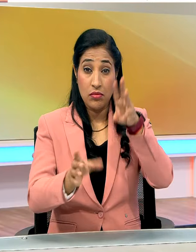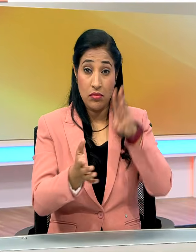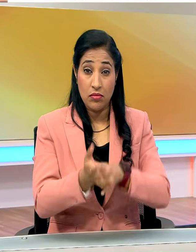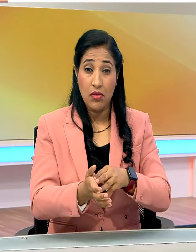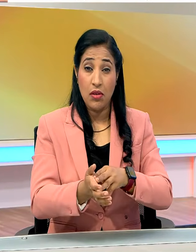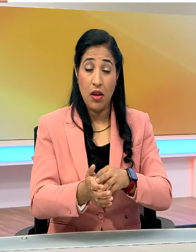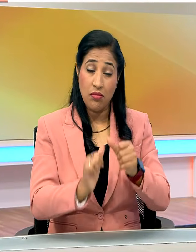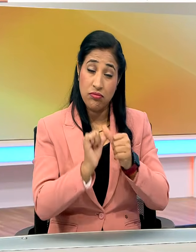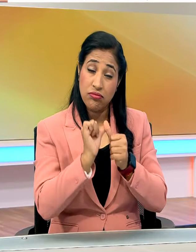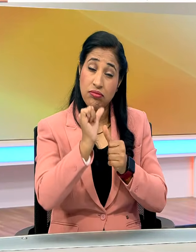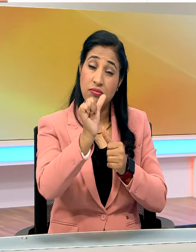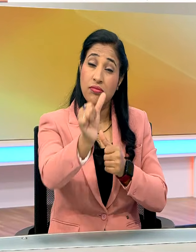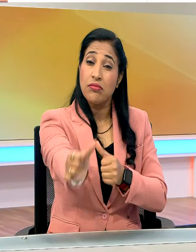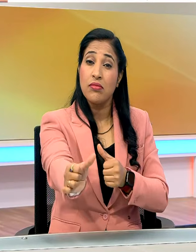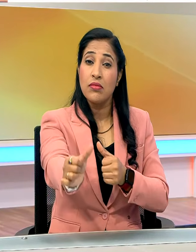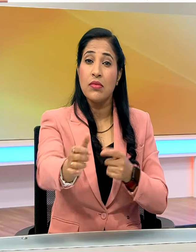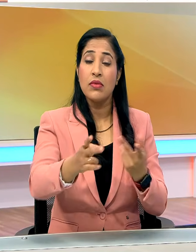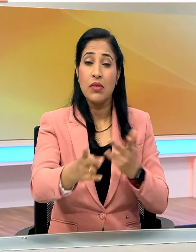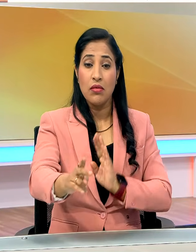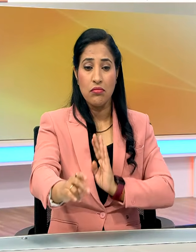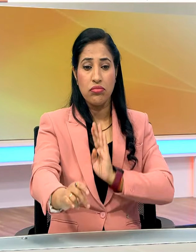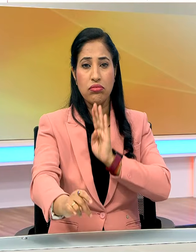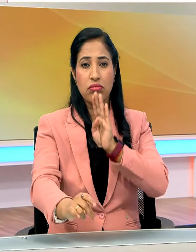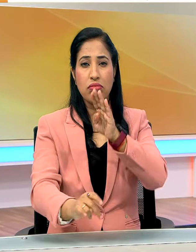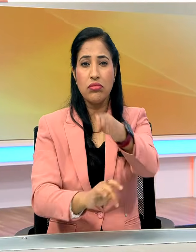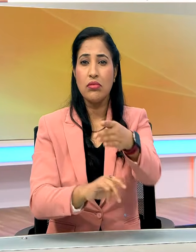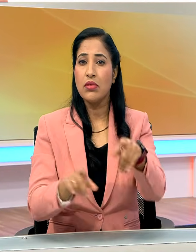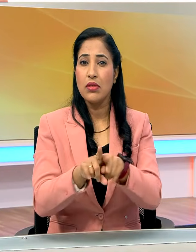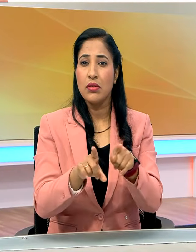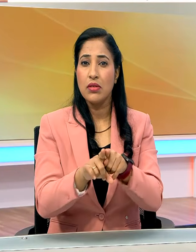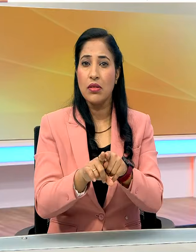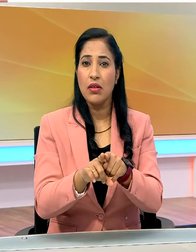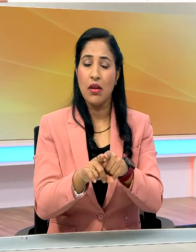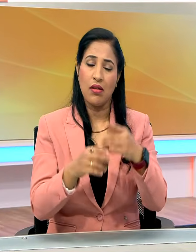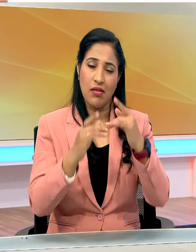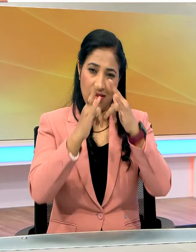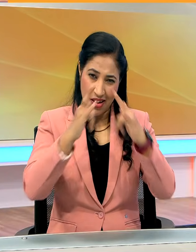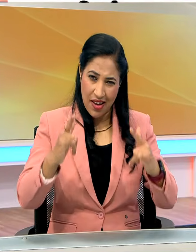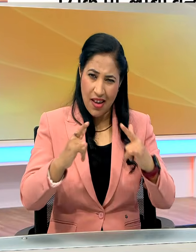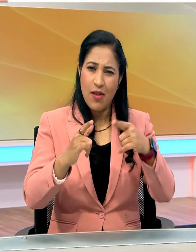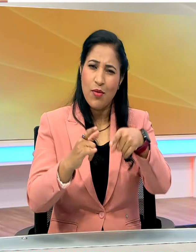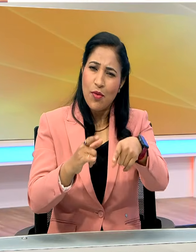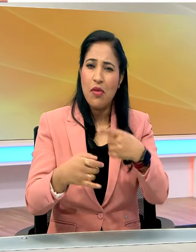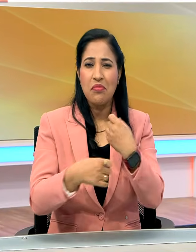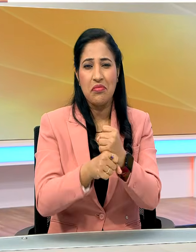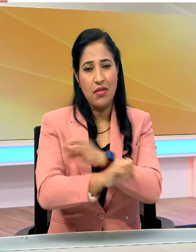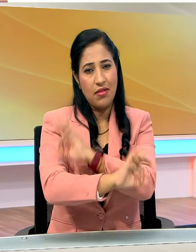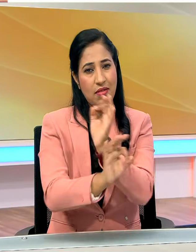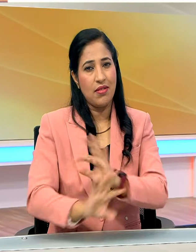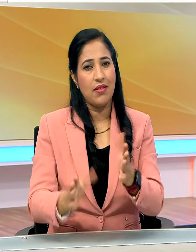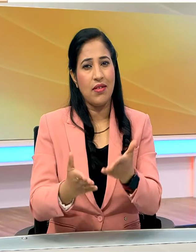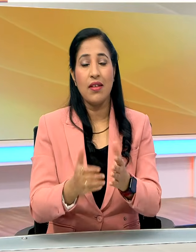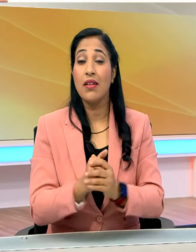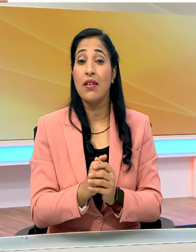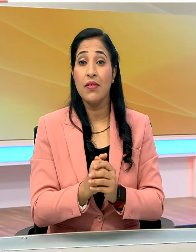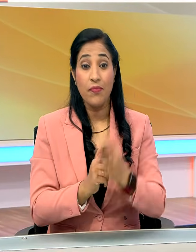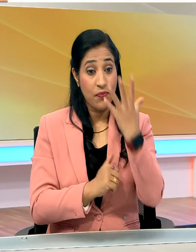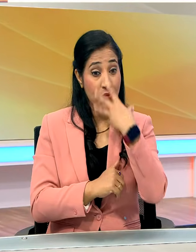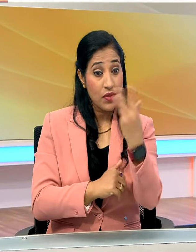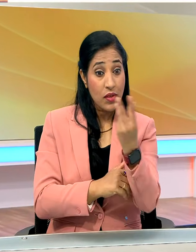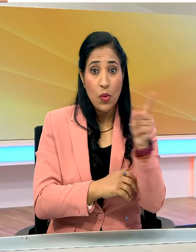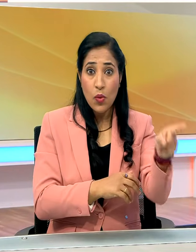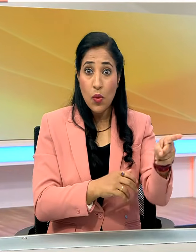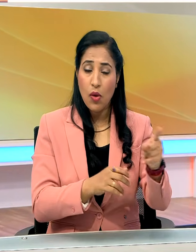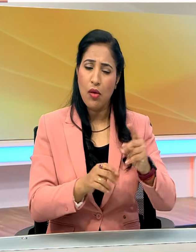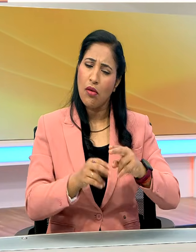लंबा एलिवेटेड वाइल्ड लाइफ कॉरिडोर भी बनाया गया है। हाथियों को भी असुविधा